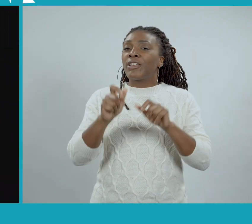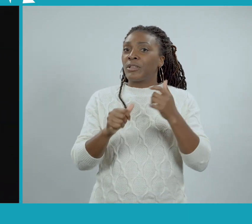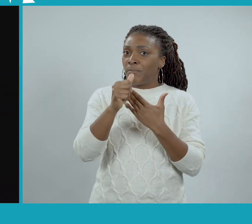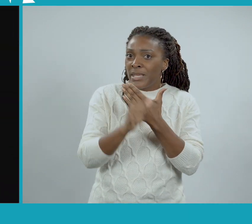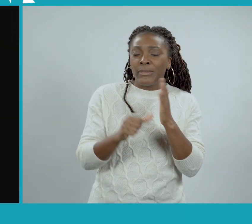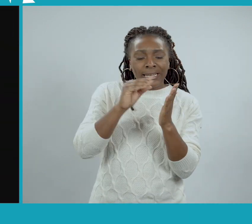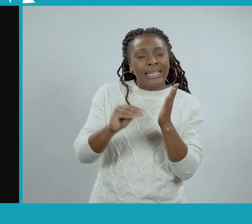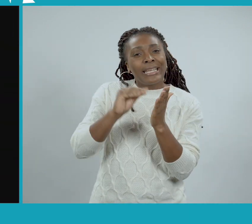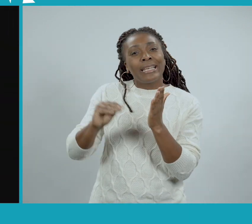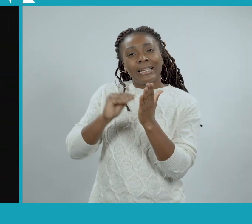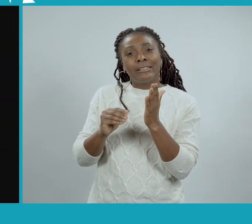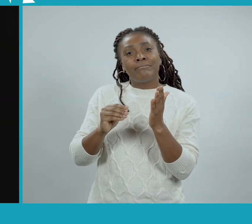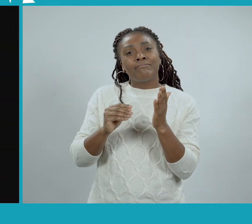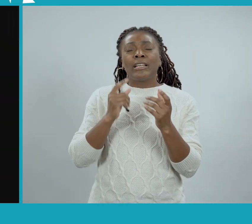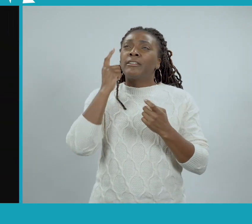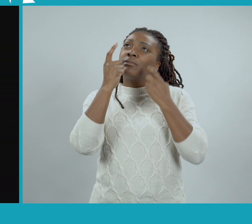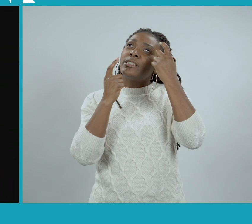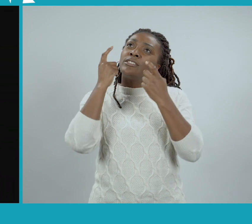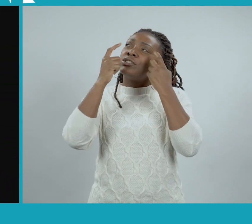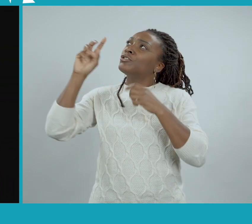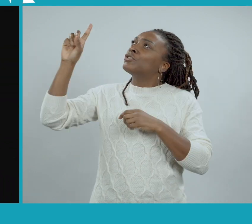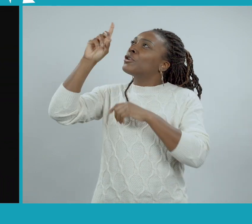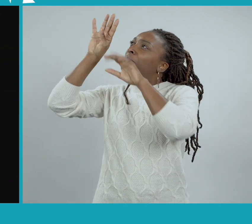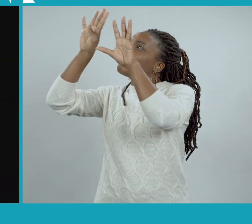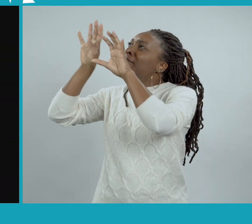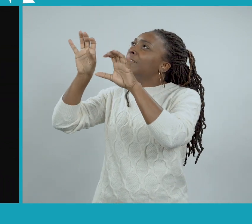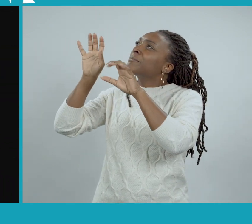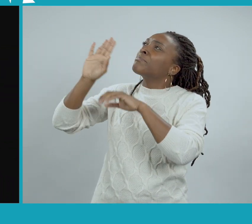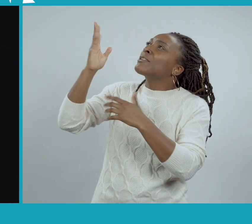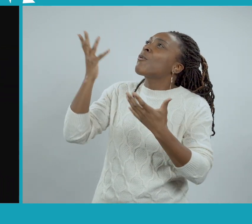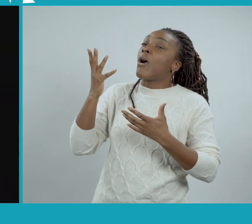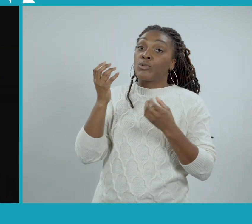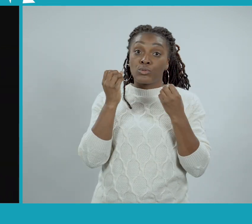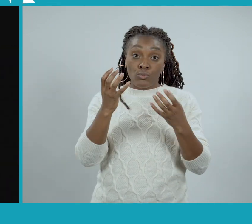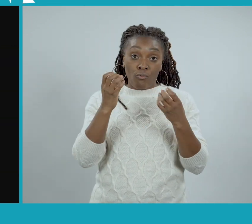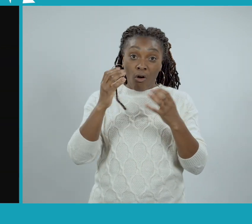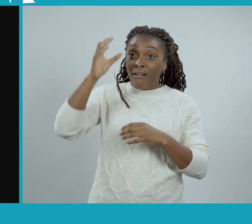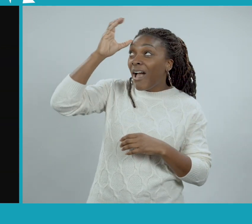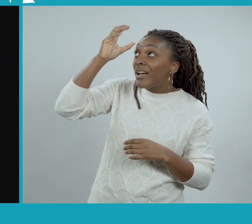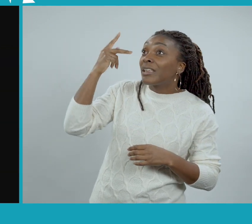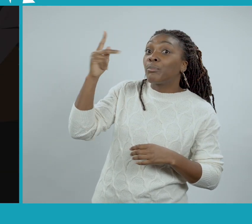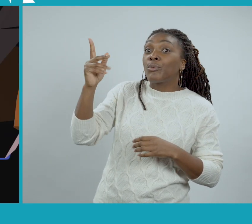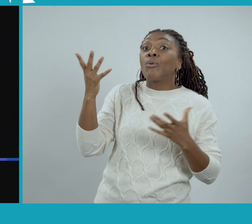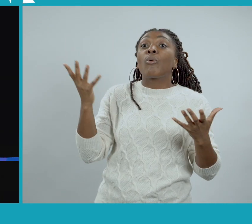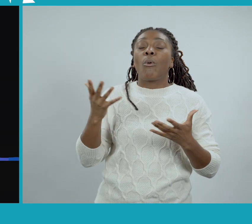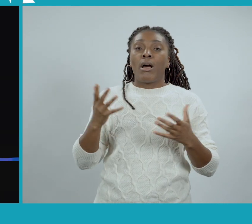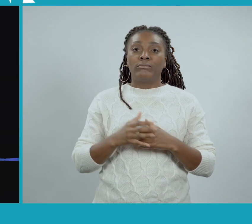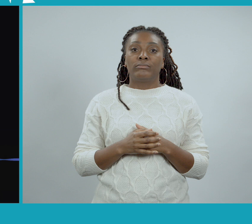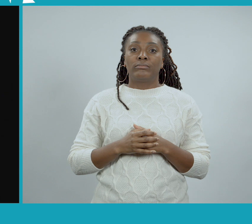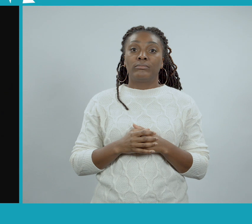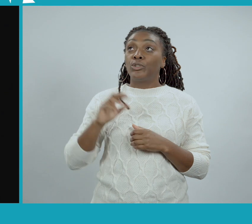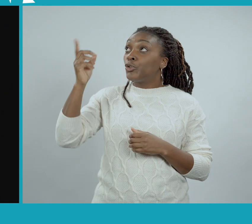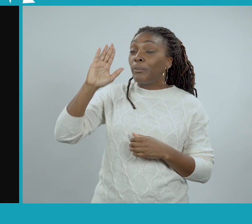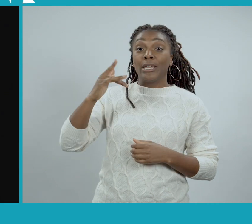lorsque les auteurs de la Bible réfléchissaient au mystère de Dieu, ils décrivaient constamment le caractère de Dieu de